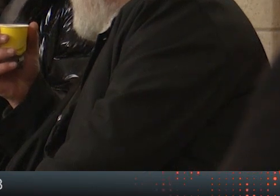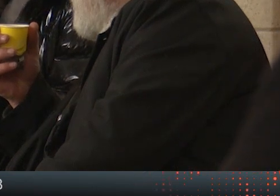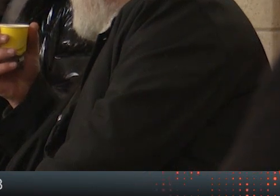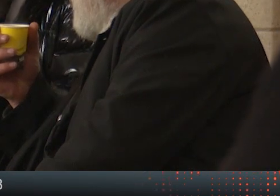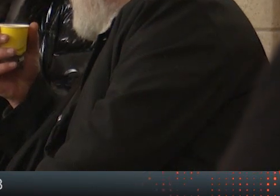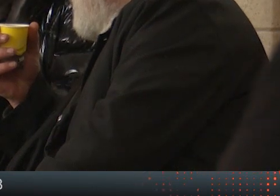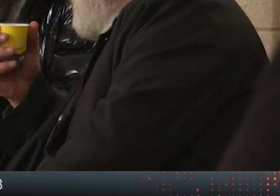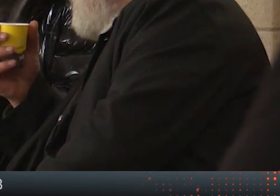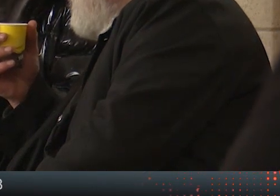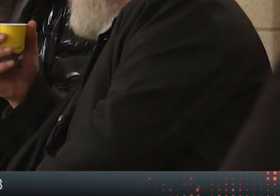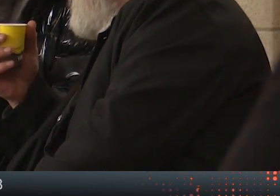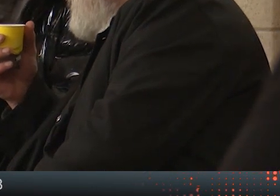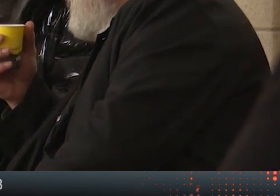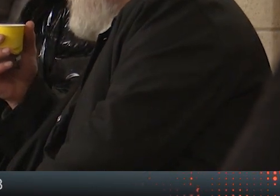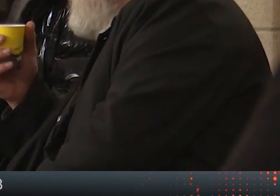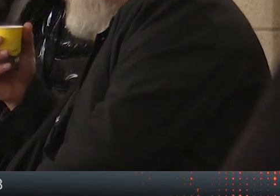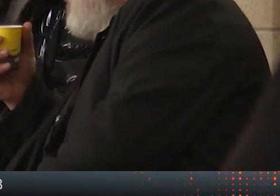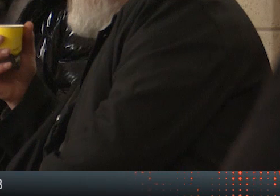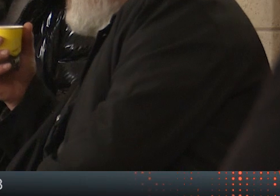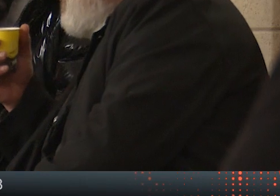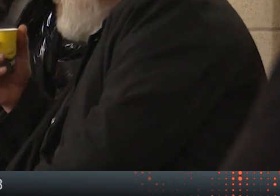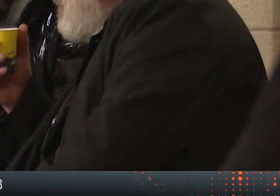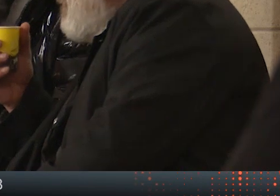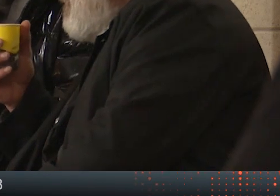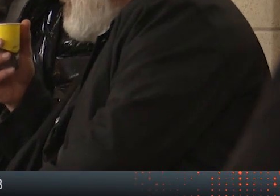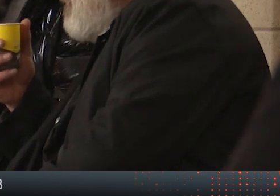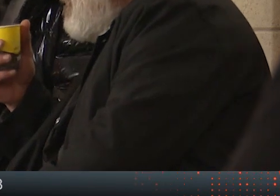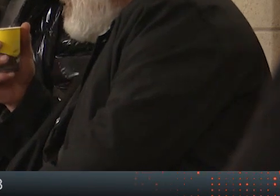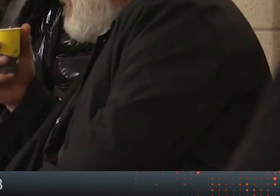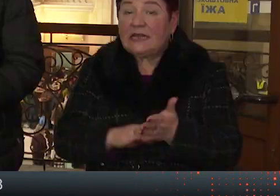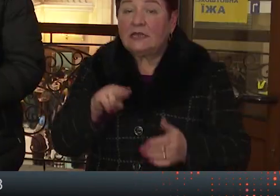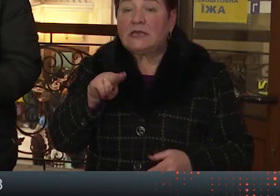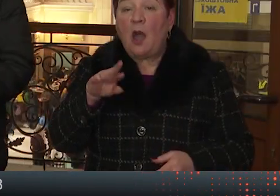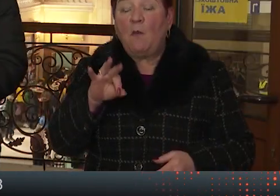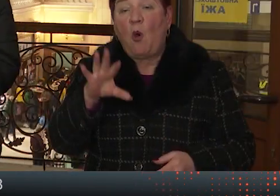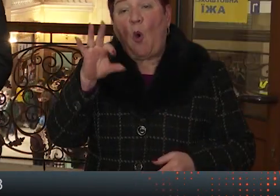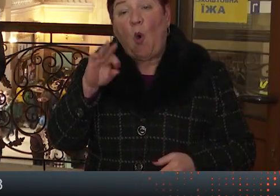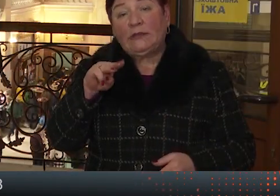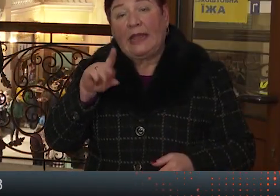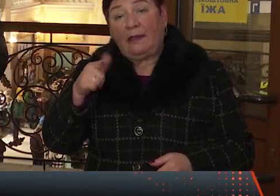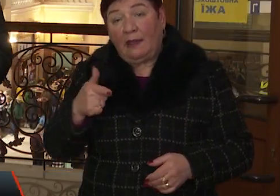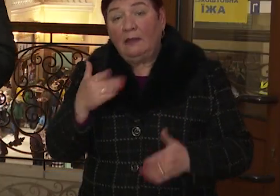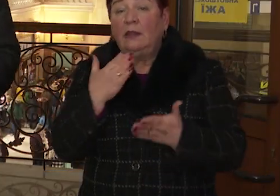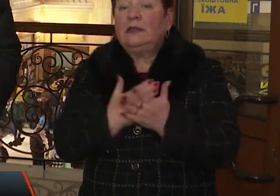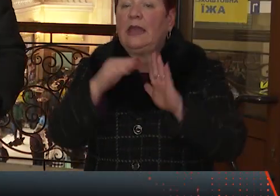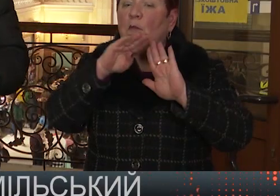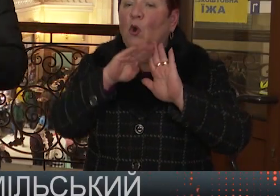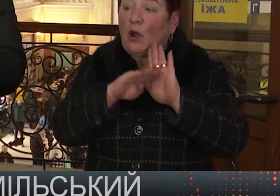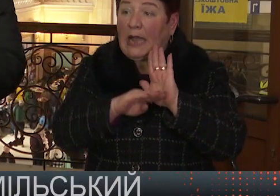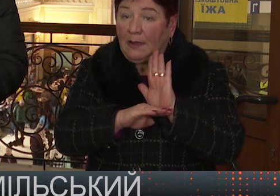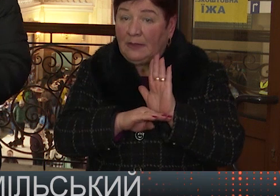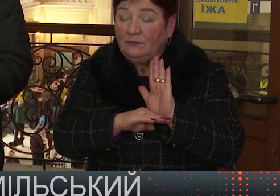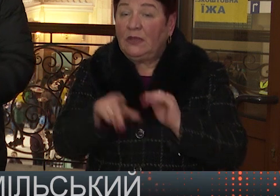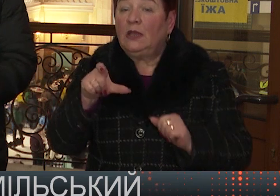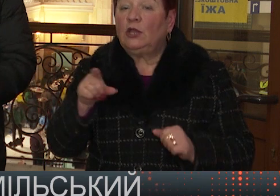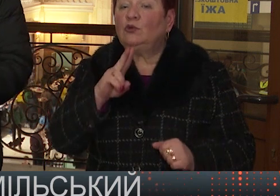інші питання. Також вчора запрацювала система реєстрації переселенців по ОТГ. Розроблена програма, і люди мають всі,